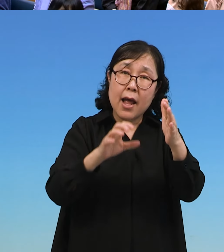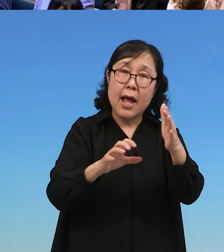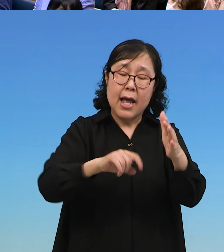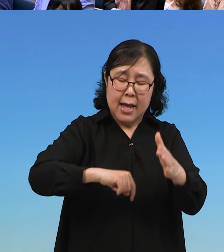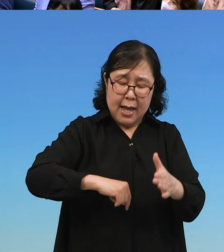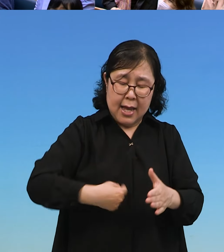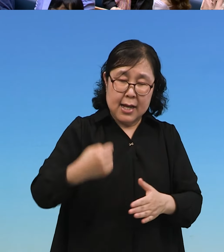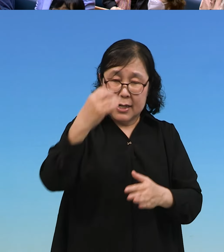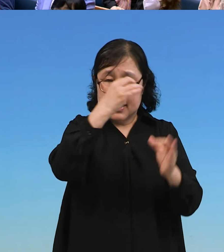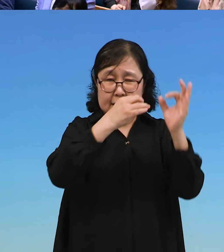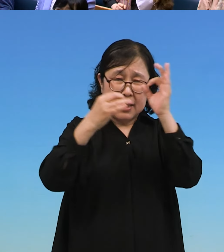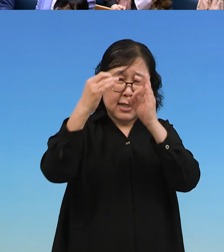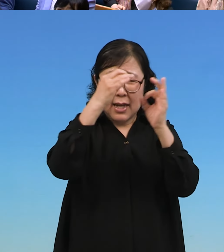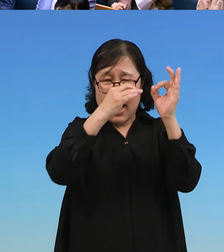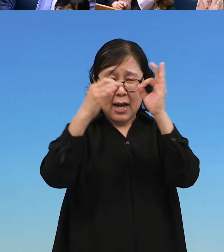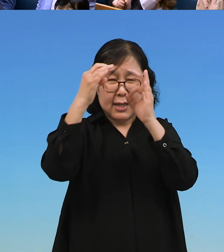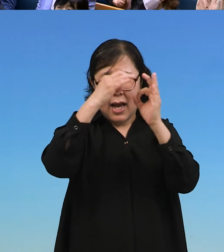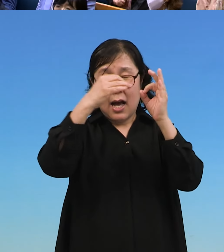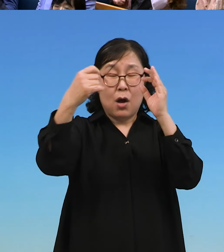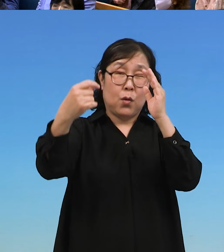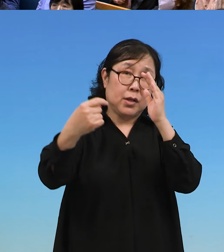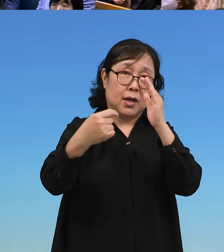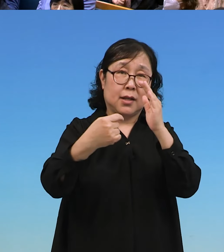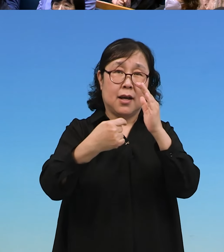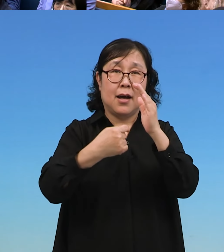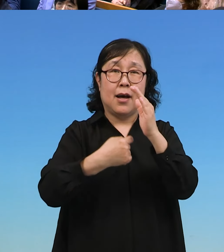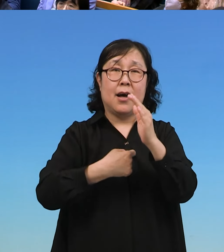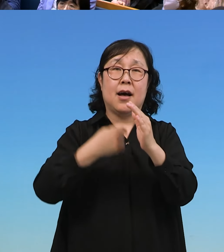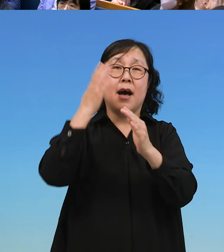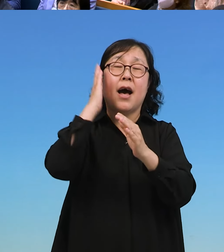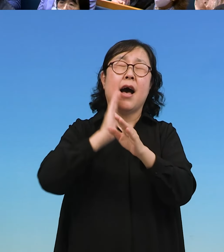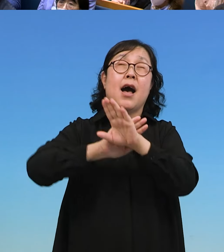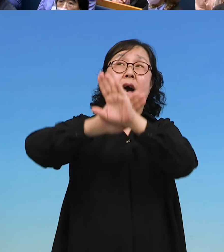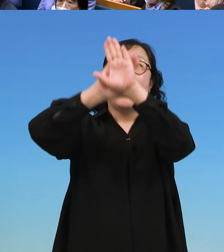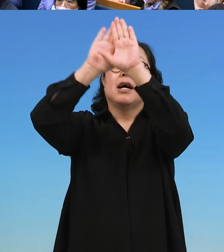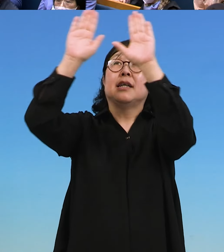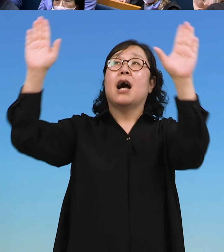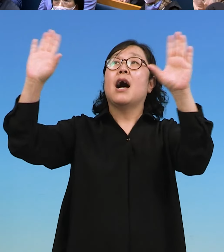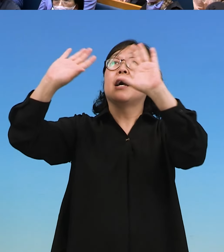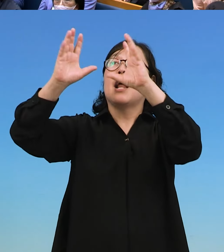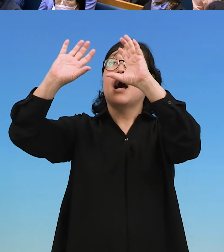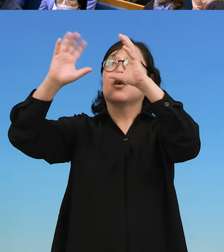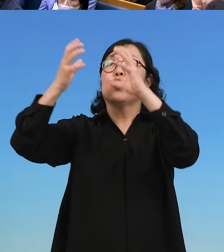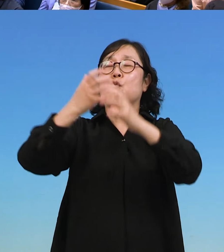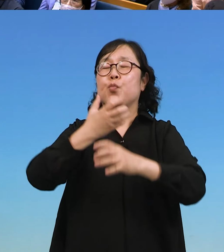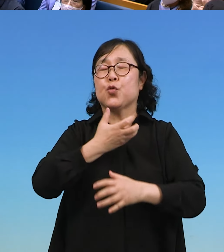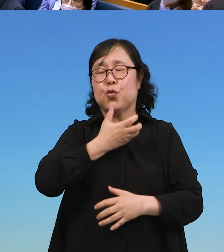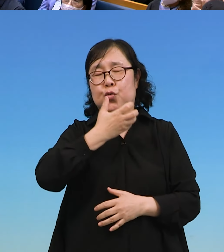친히 찾아오셔서 그 나라 꿈꾸게 하시네.